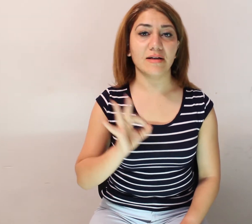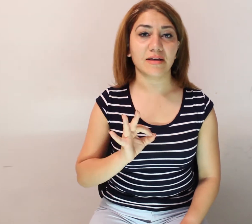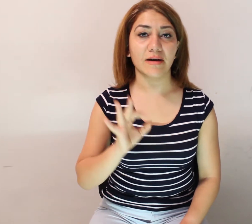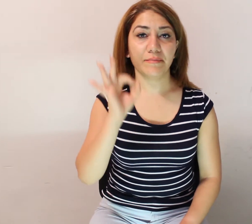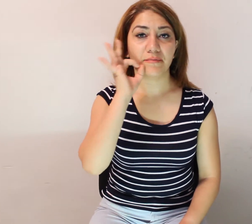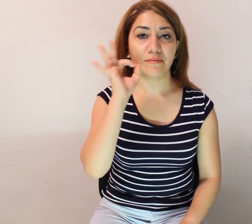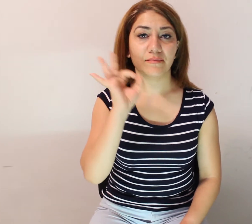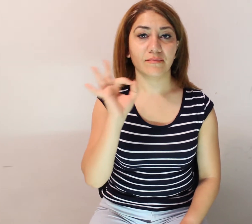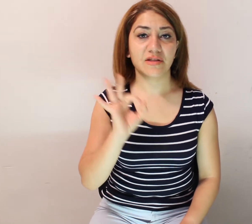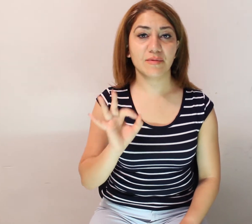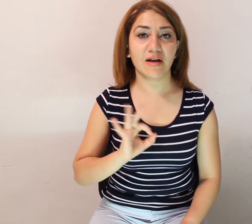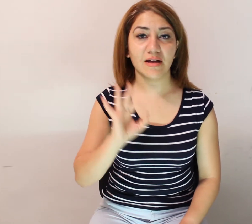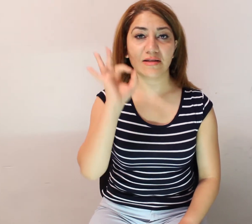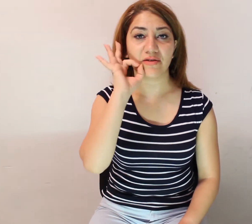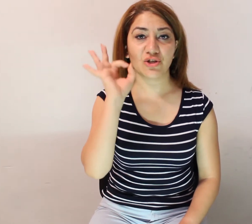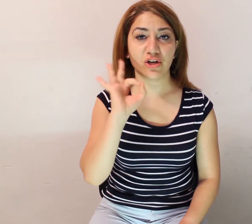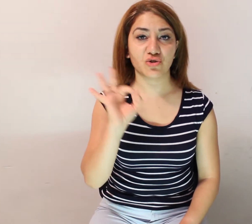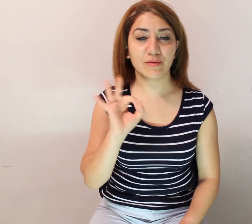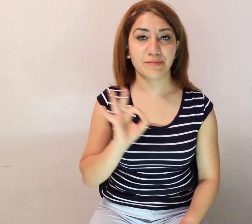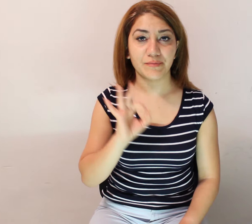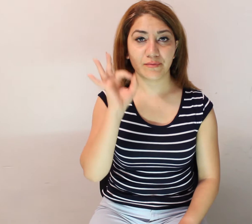Գերմանիա, սպիրալաձև է շարժումը,